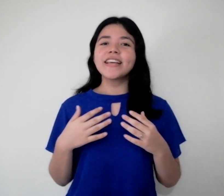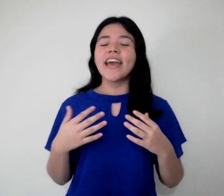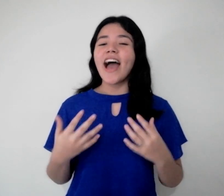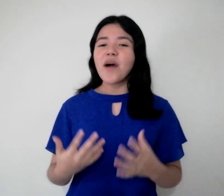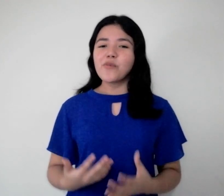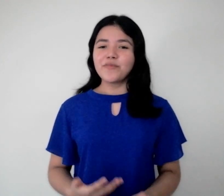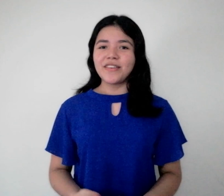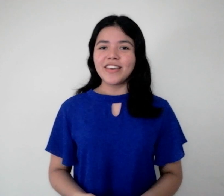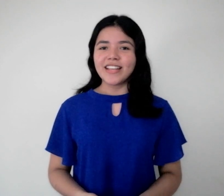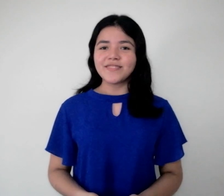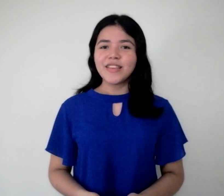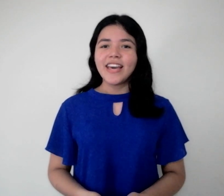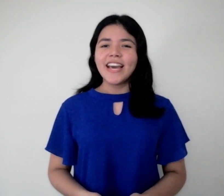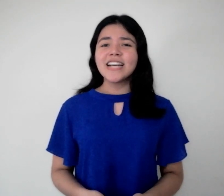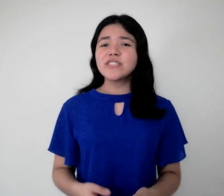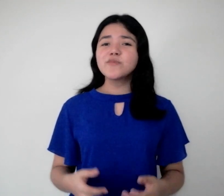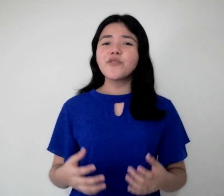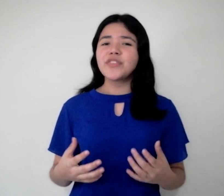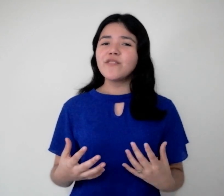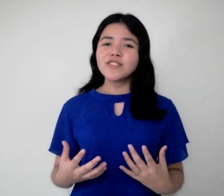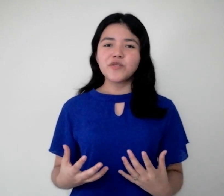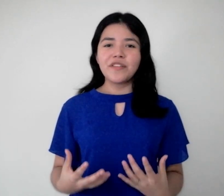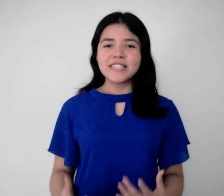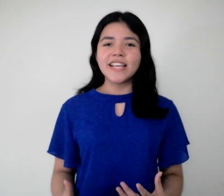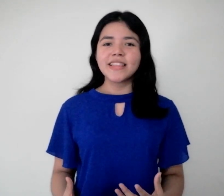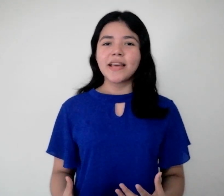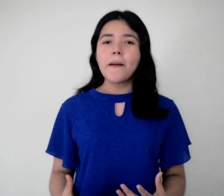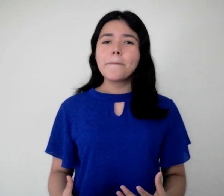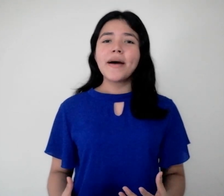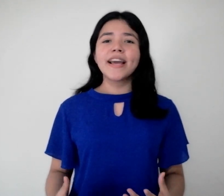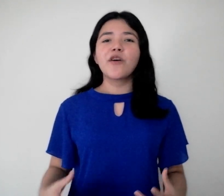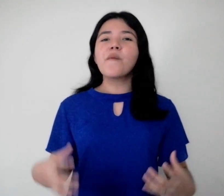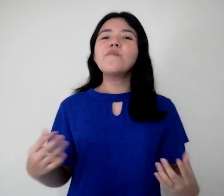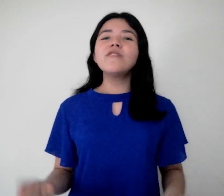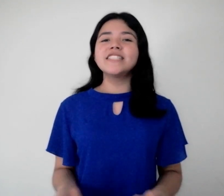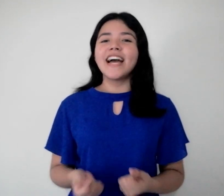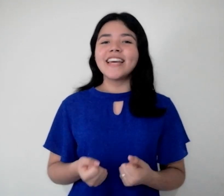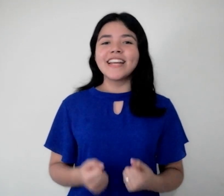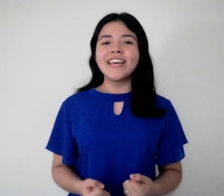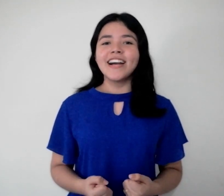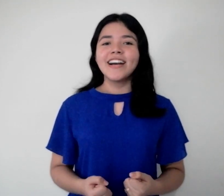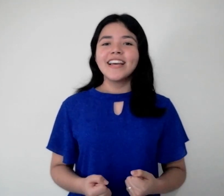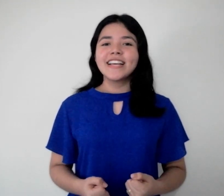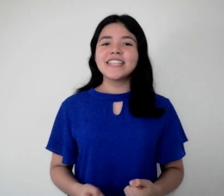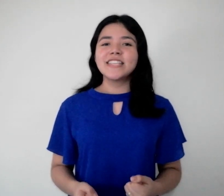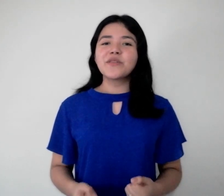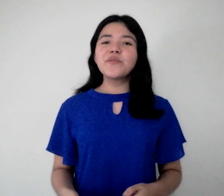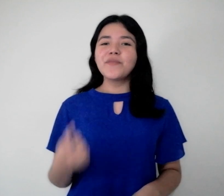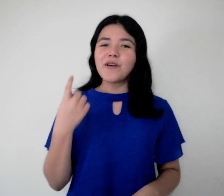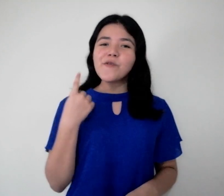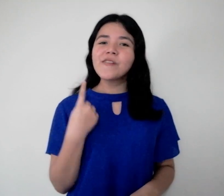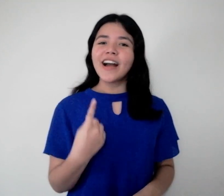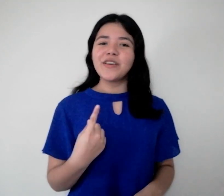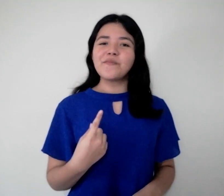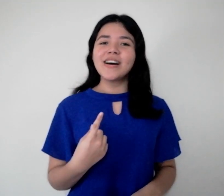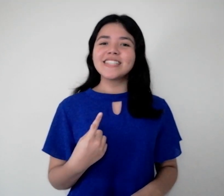que amo mi vida. Eso es motivo suficiente para que con mucha alegría que se cumple un año más